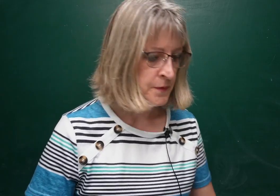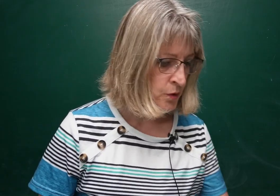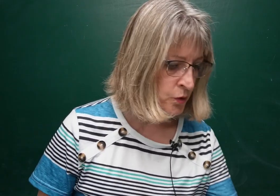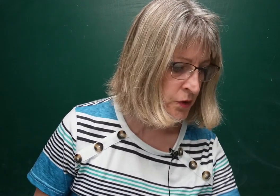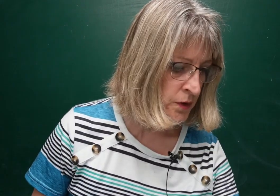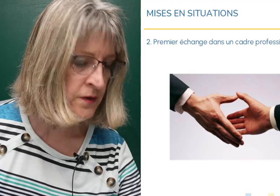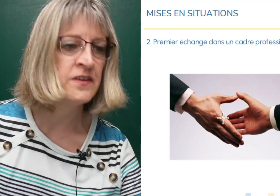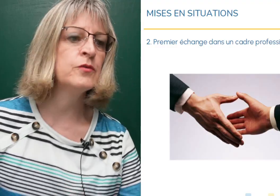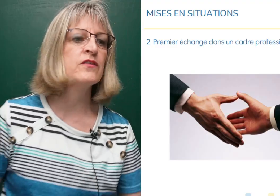autre situation.